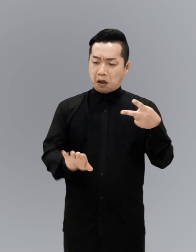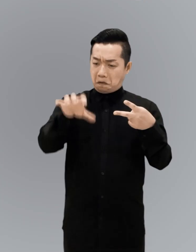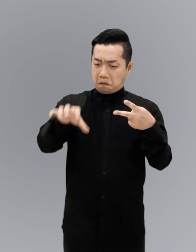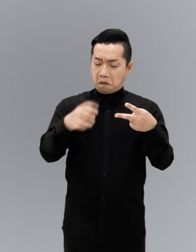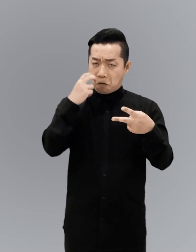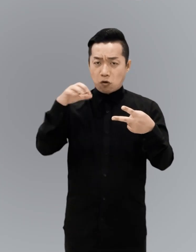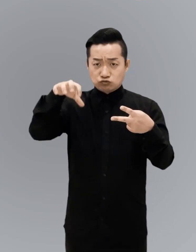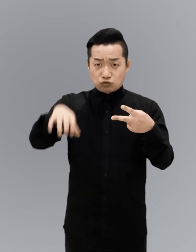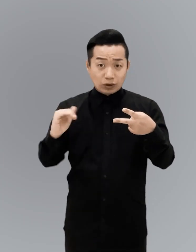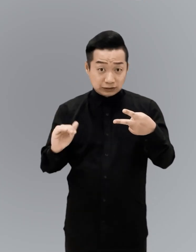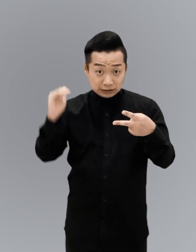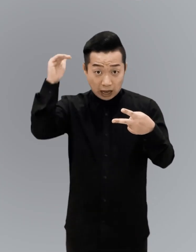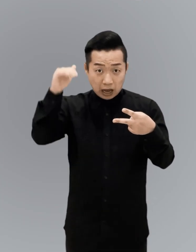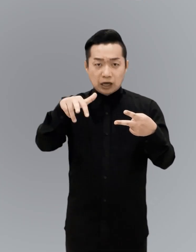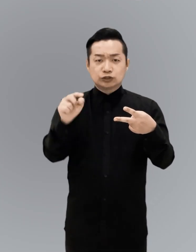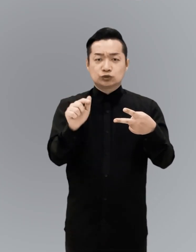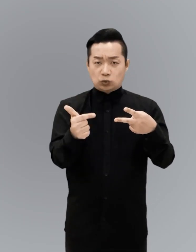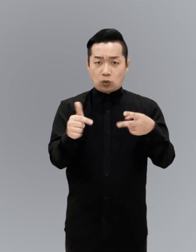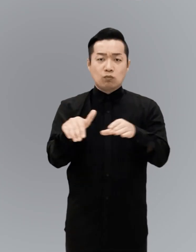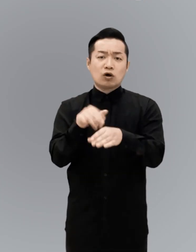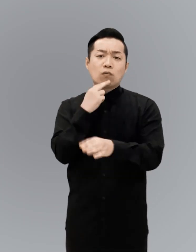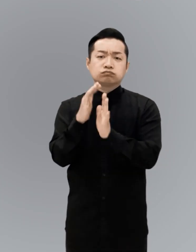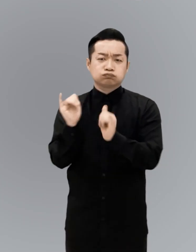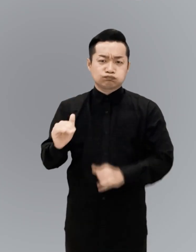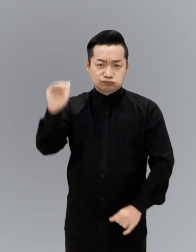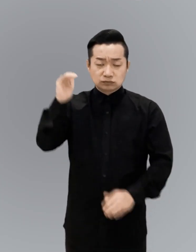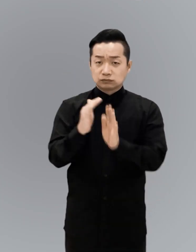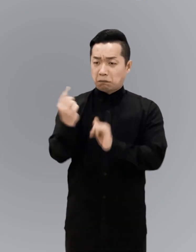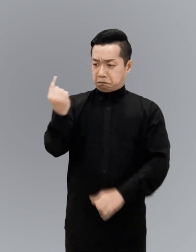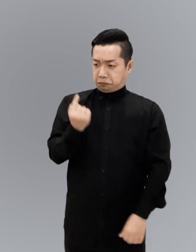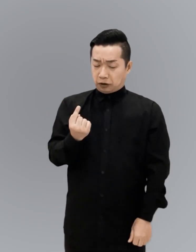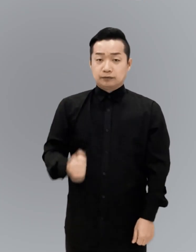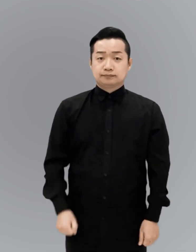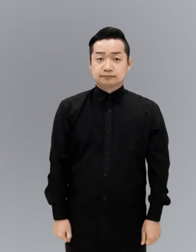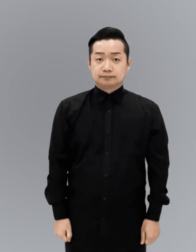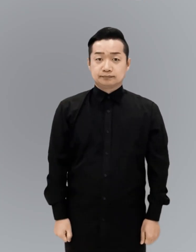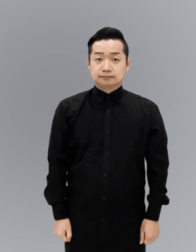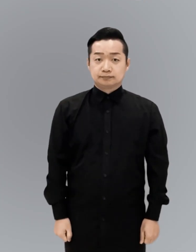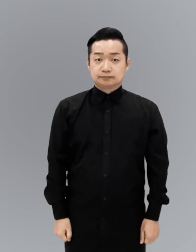그들 앞에 보호구역에서 자라난 존이라는 야만인이 등장한다.